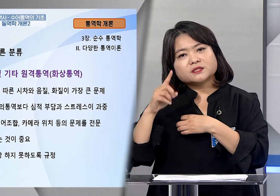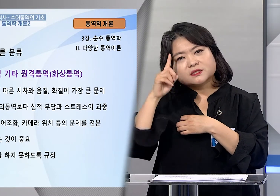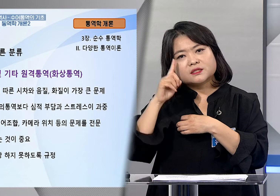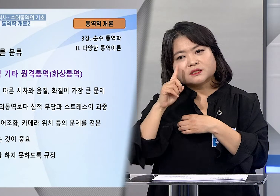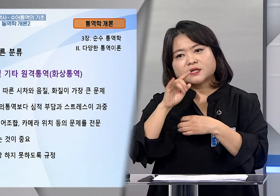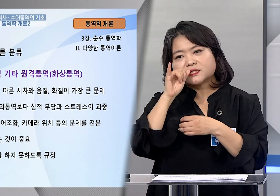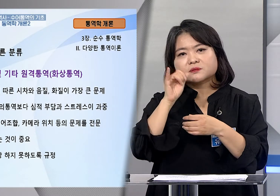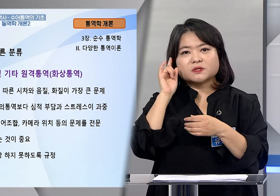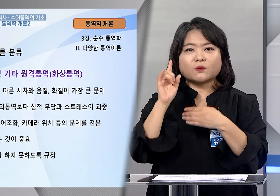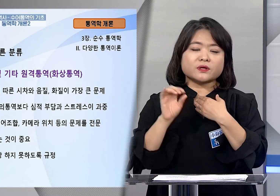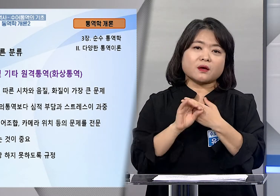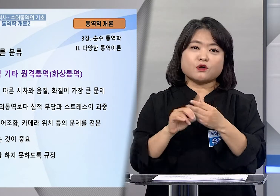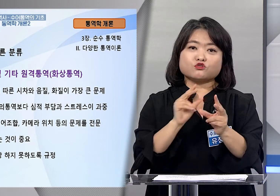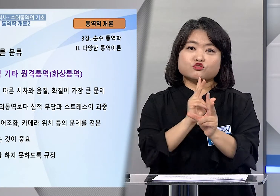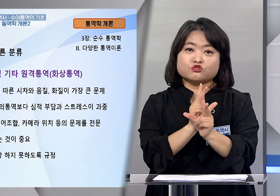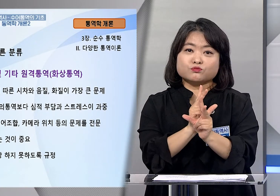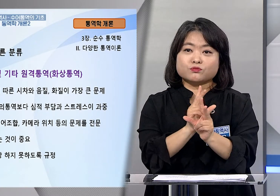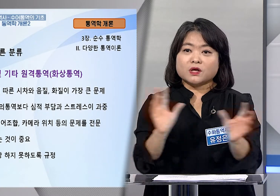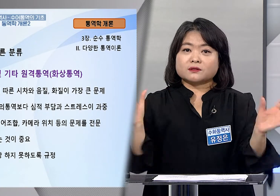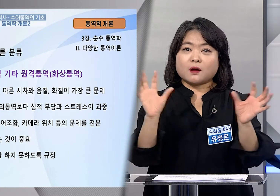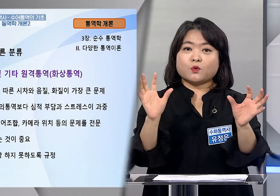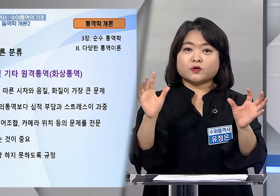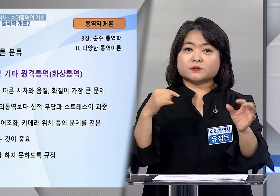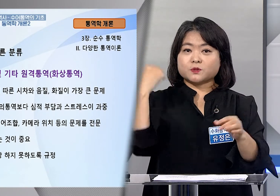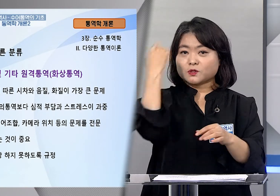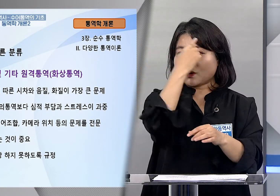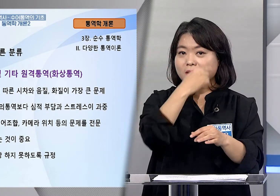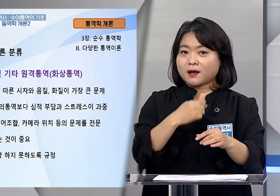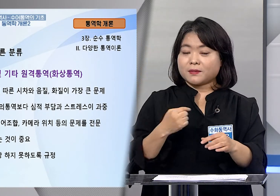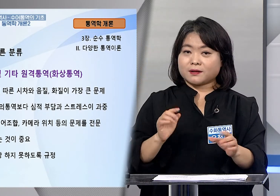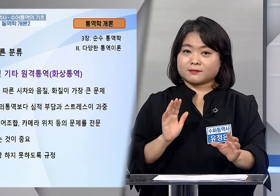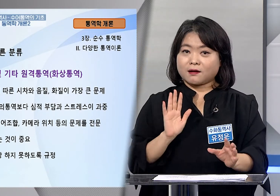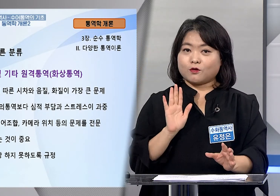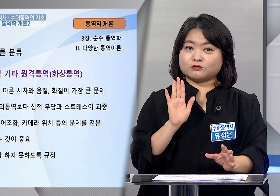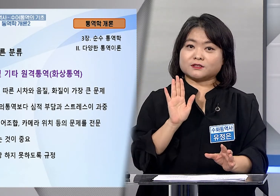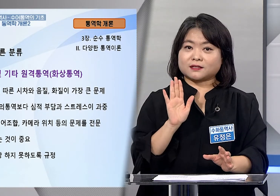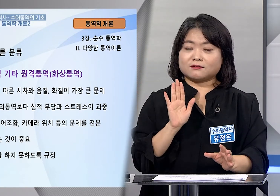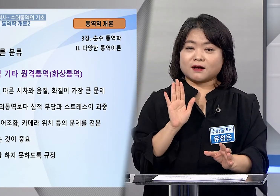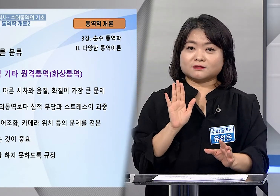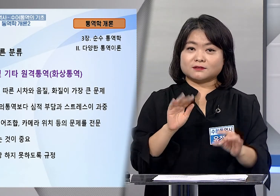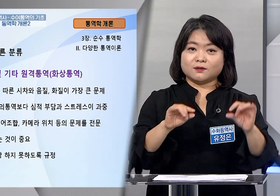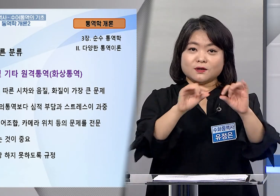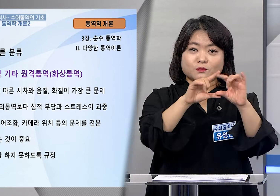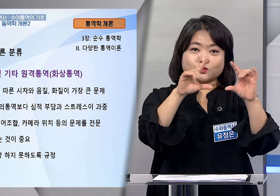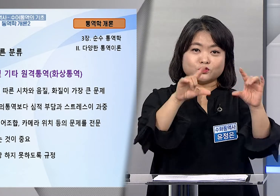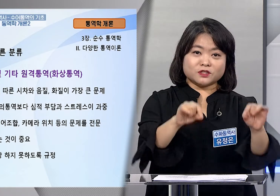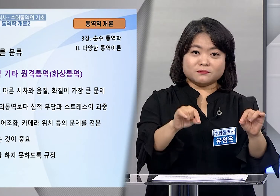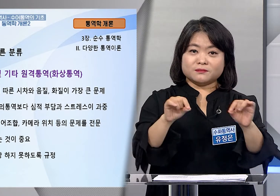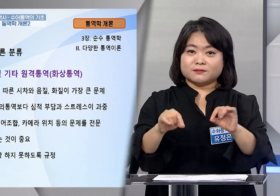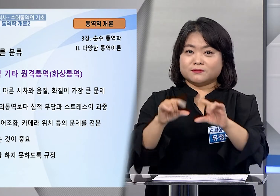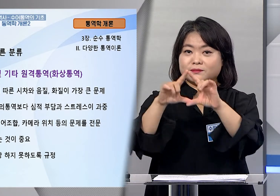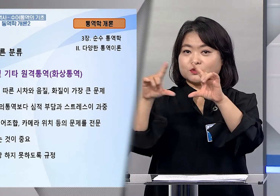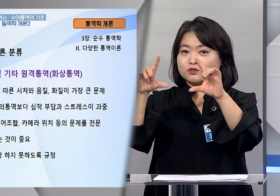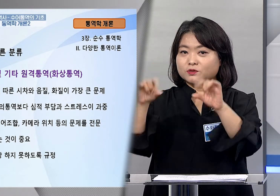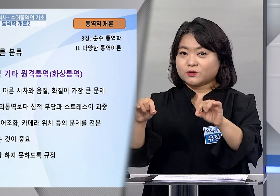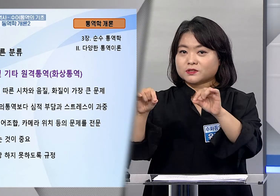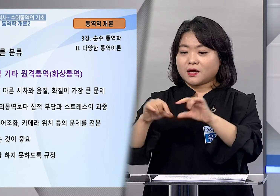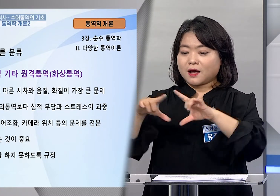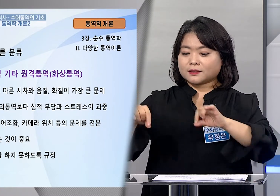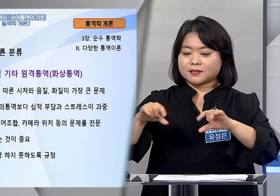스트레스가 있습니다. 왜냐하면 줌 다 모여 있으면 저만 카메라가 딱 얼굴이 딱 들어가거든요. 교수님, 수화 통역사, 학생,